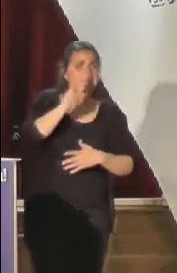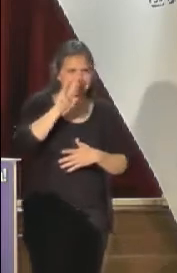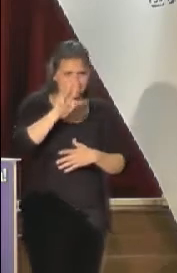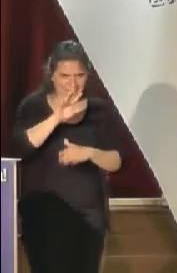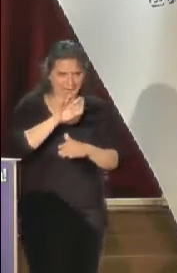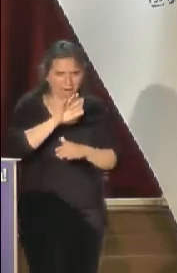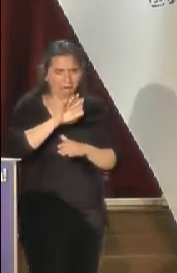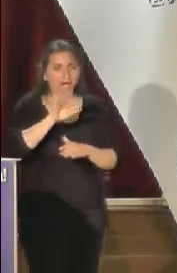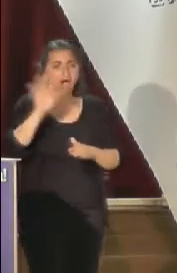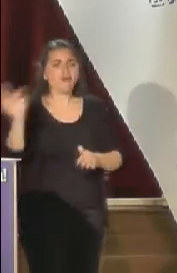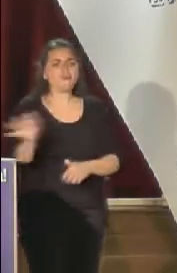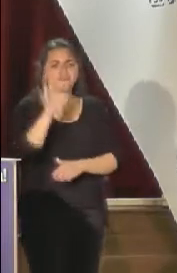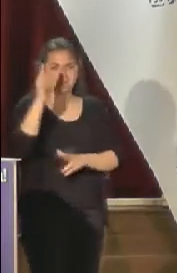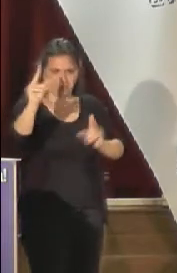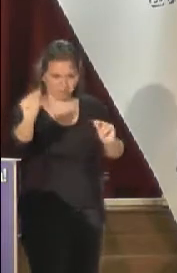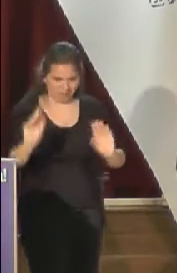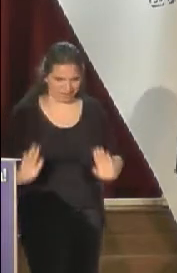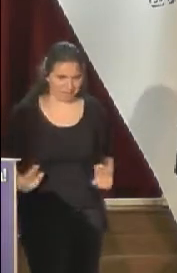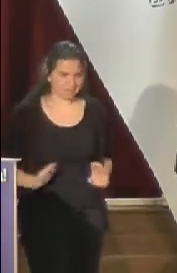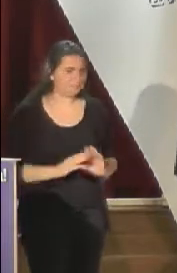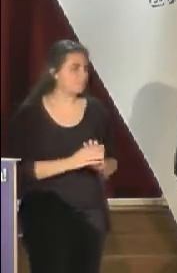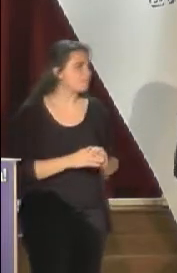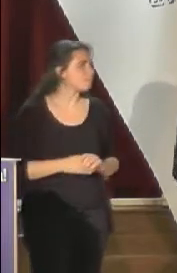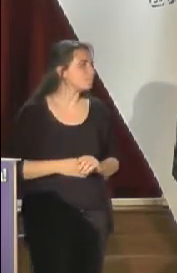Porque estivo a piques de ir xa en decembro.